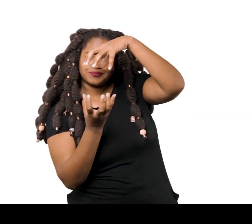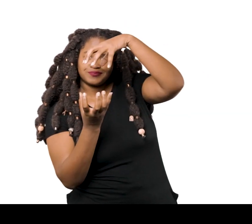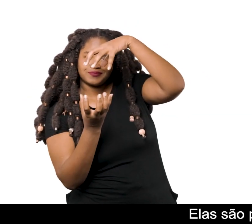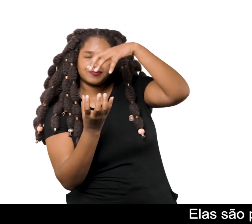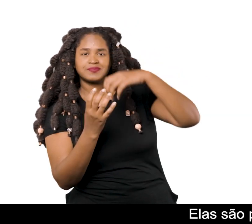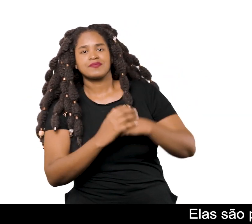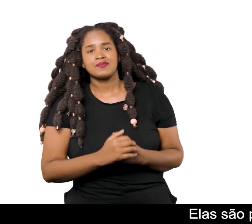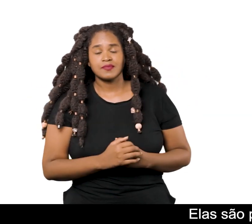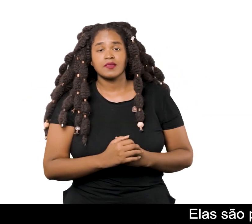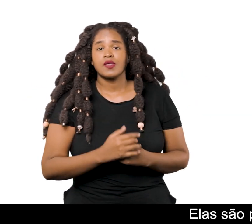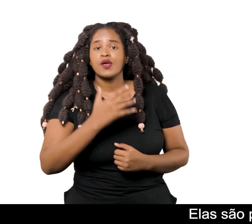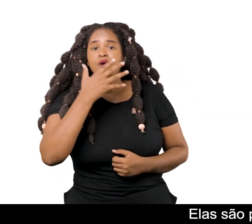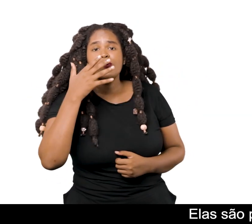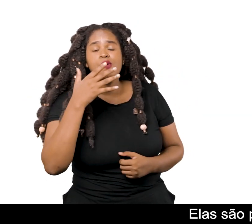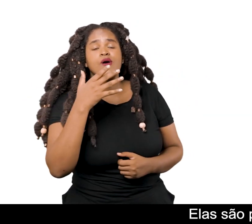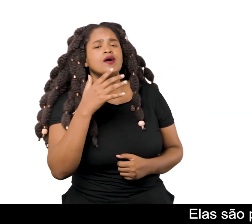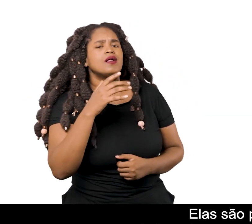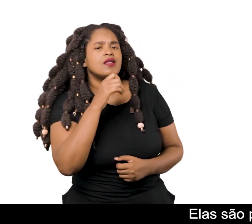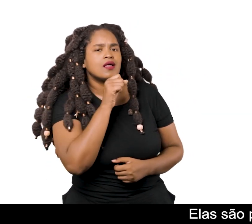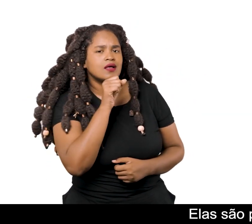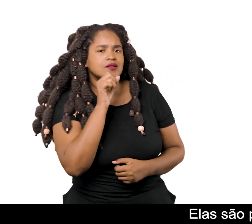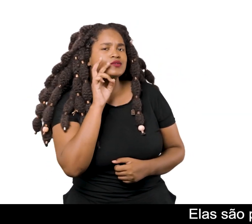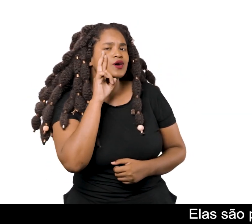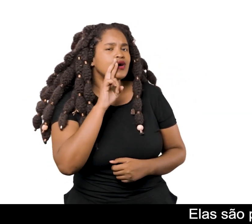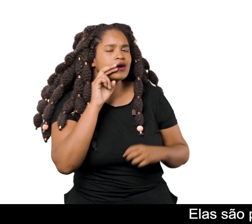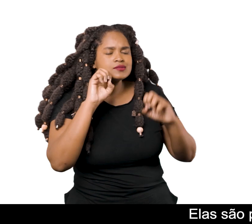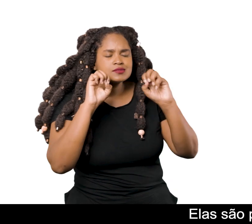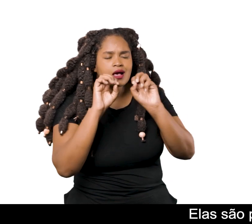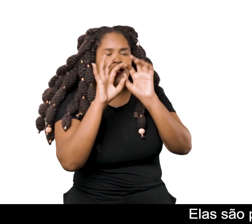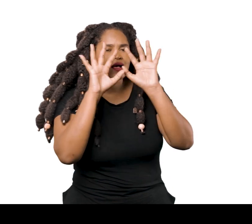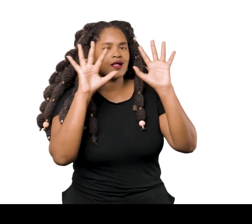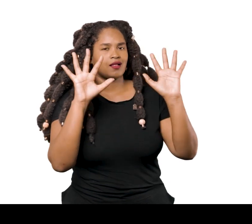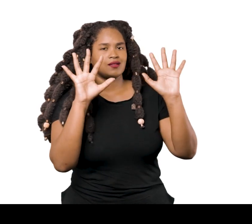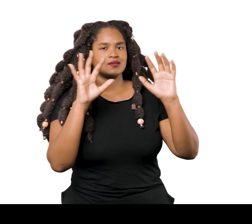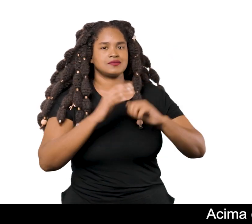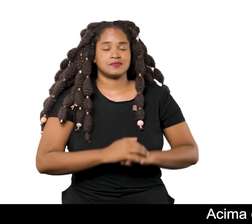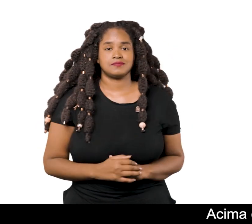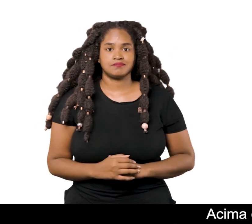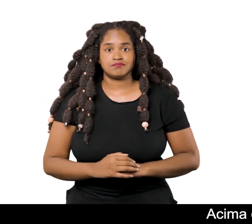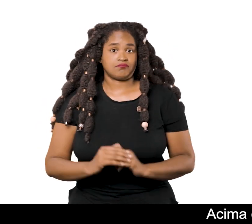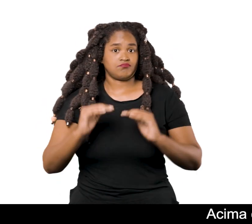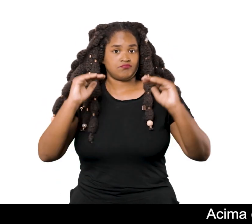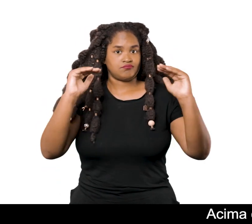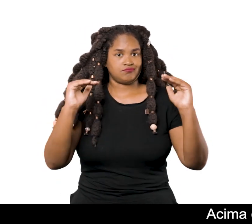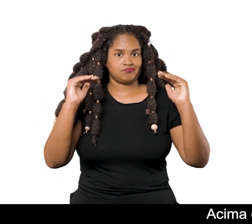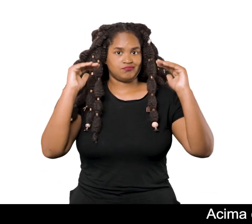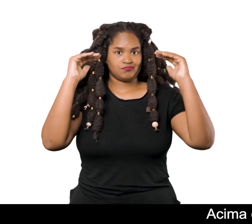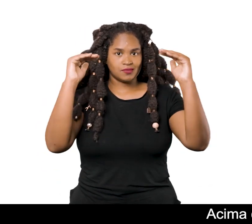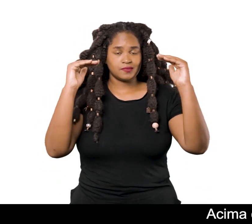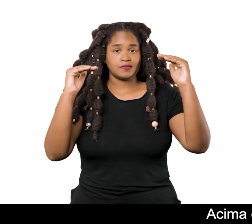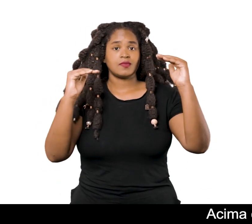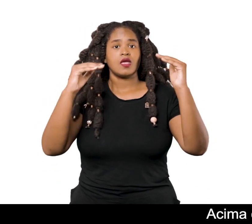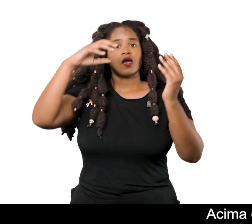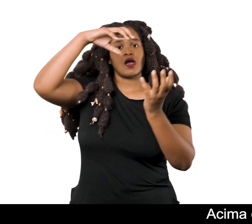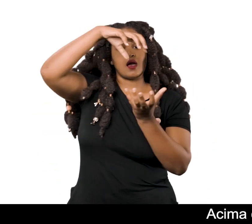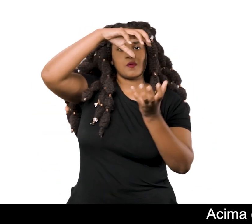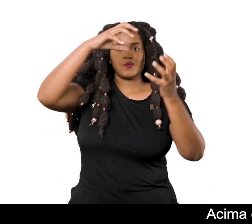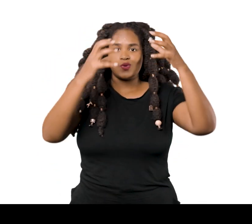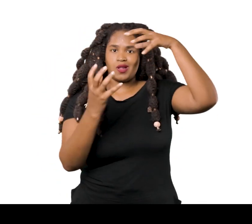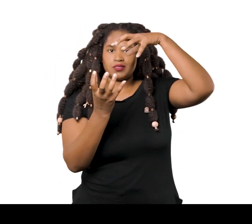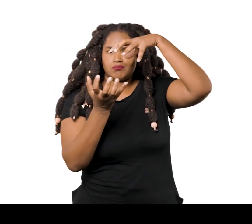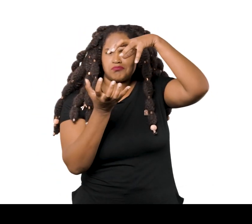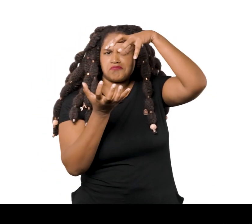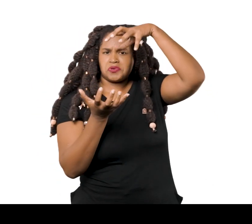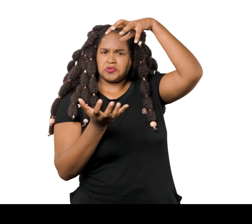Elas são pintadas de laranja e rosa em tons suaves. Acima delas está uma terceira